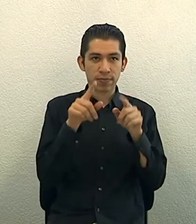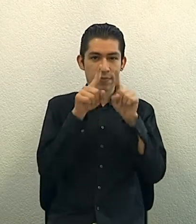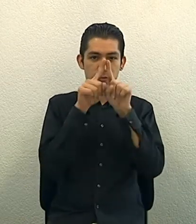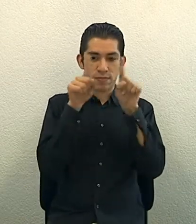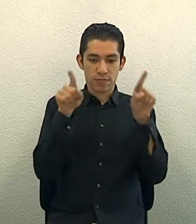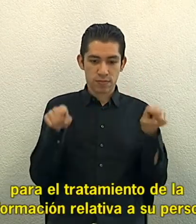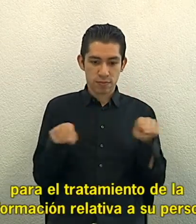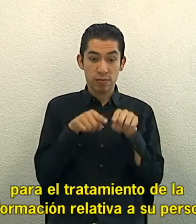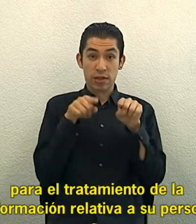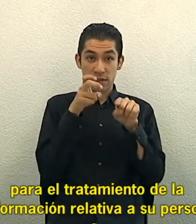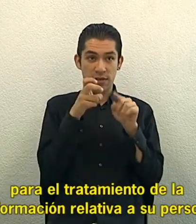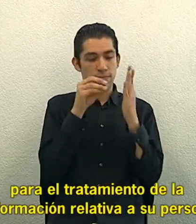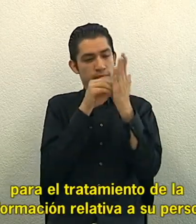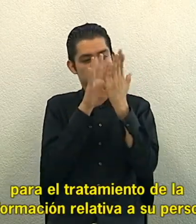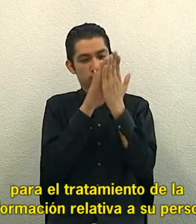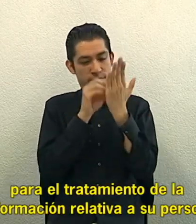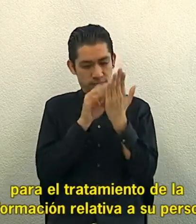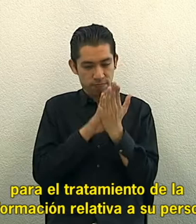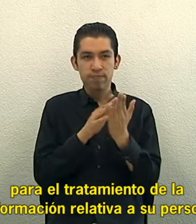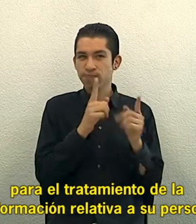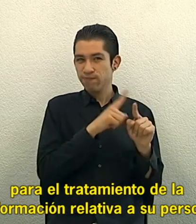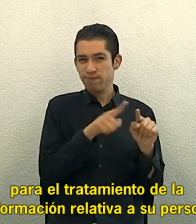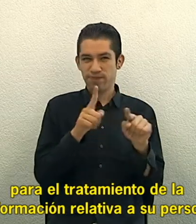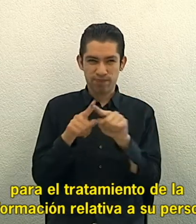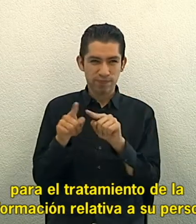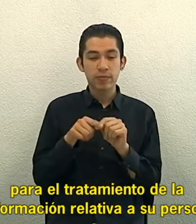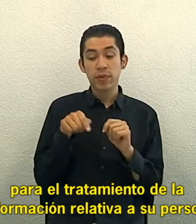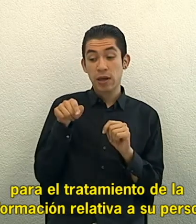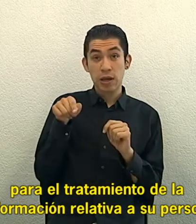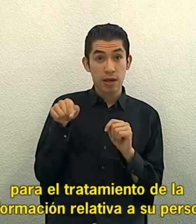para el tratamiento de la información relativa a su persona